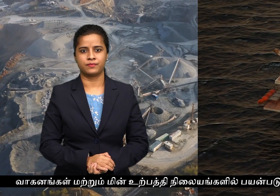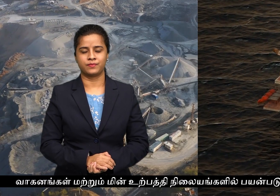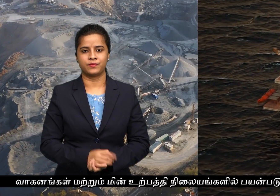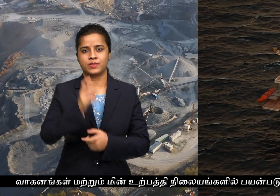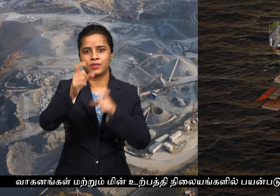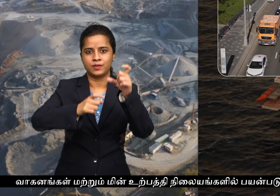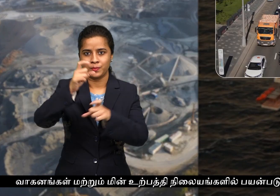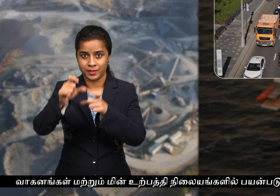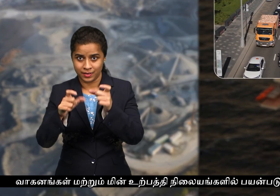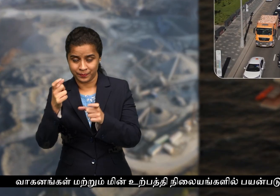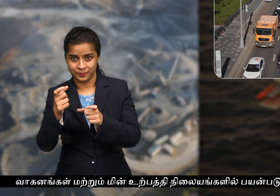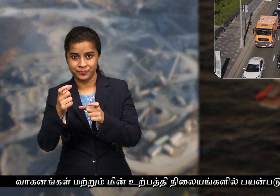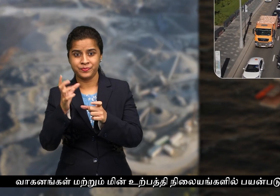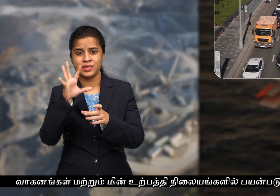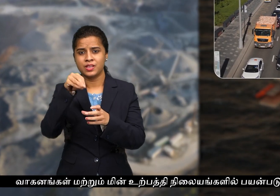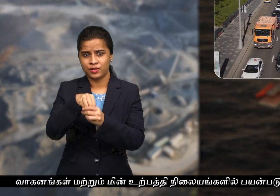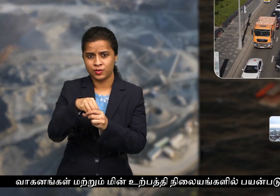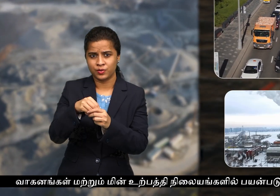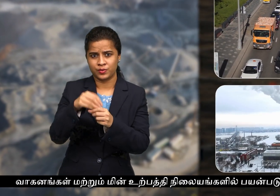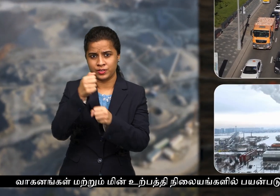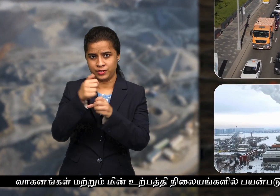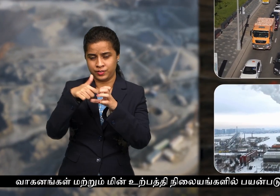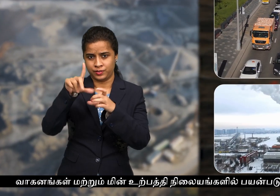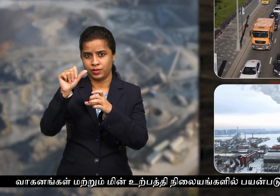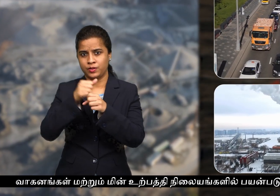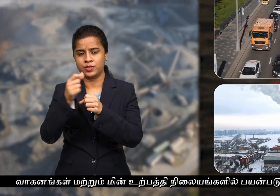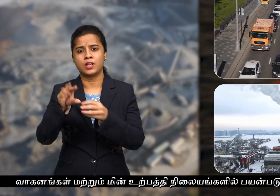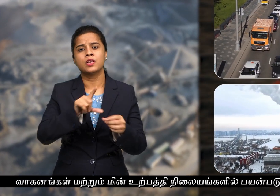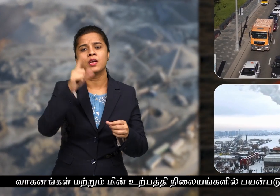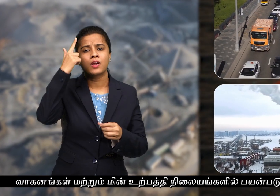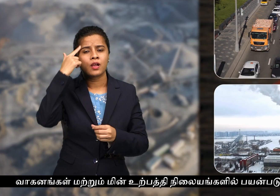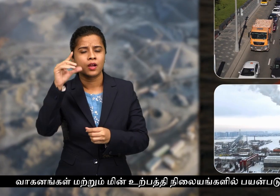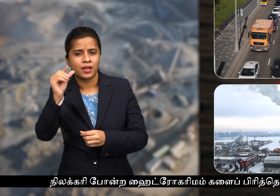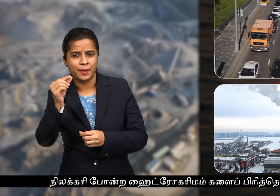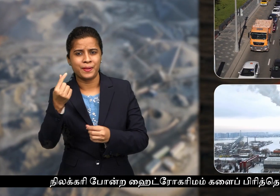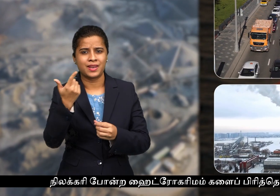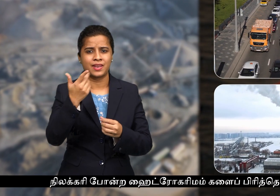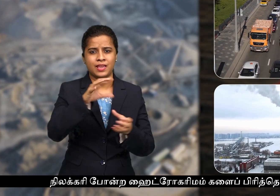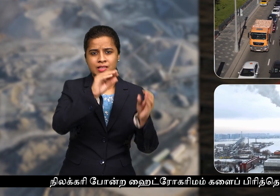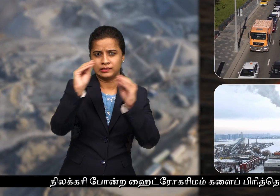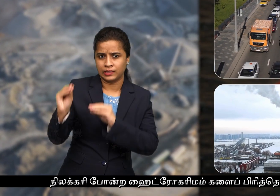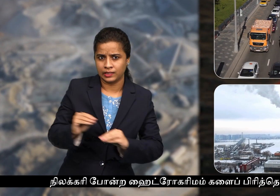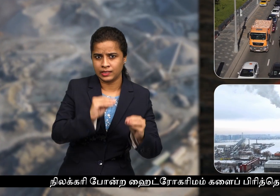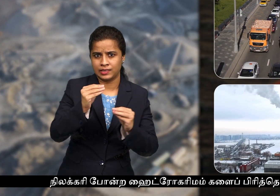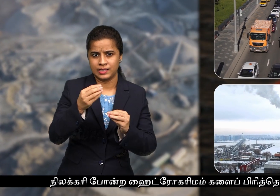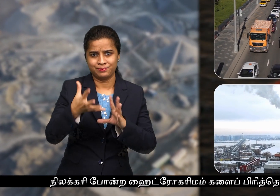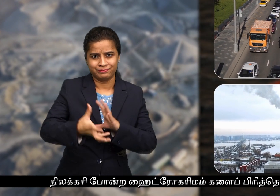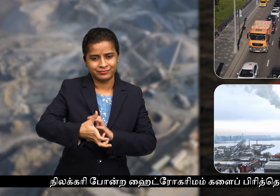வாகனங்கள் மற்றும் மின் உற்பத்தி நிலையங்களில் பயன்படுத்த எண்ணெய் மற்றும் நிலக்கரி போன்ற ஹைட்ரோ